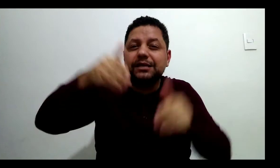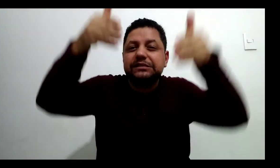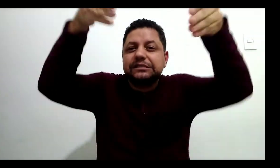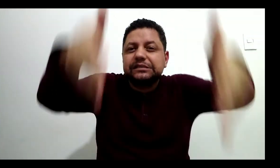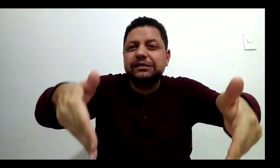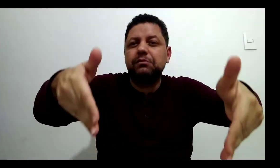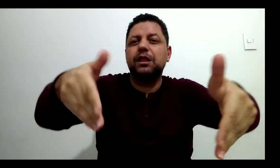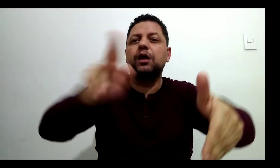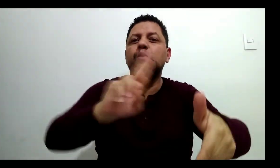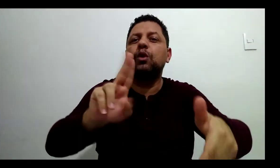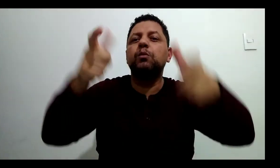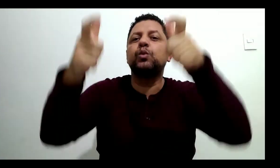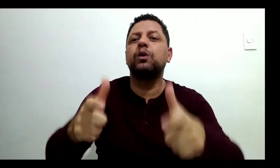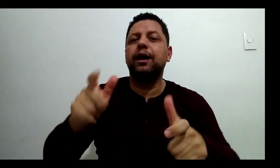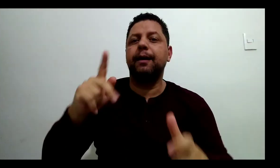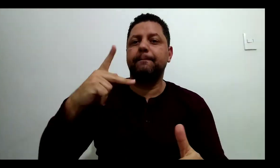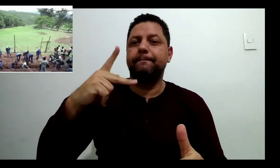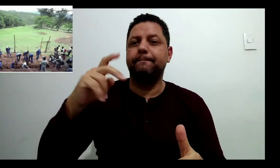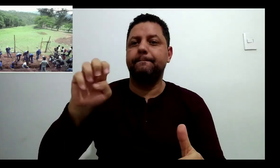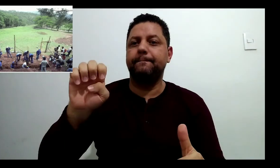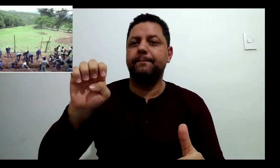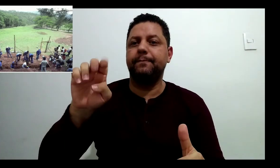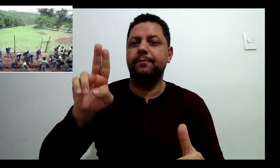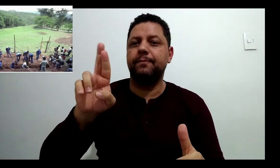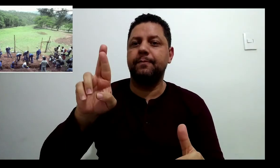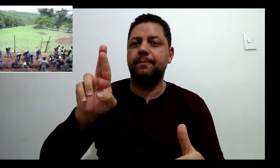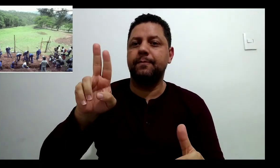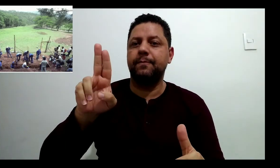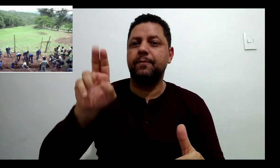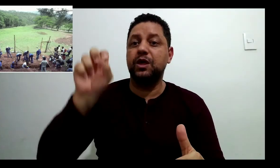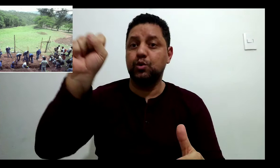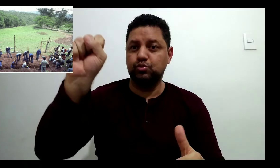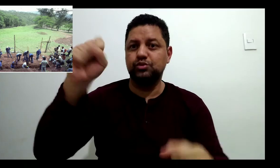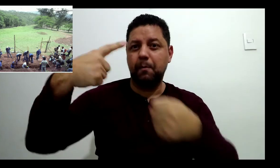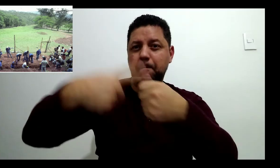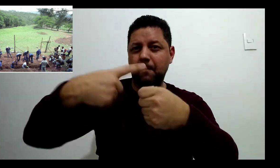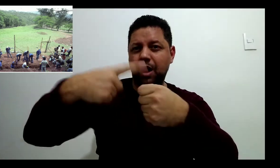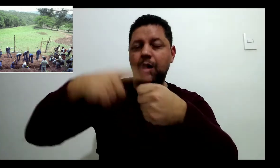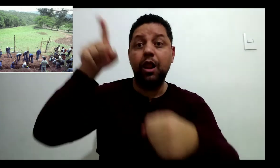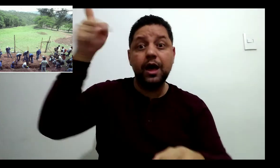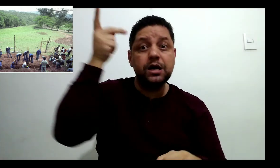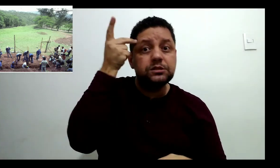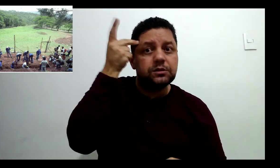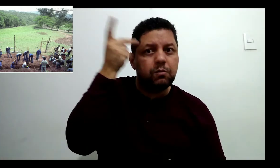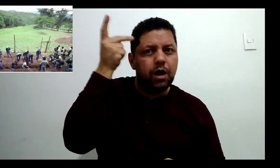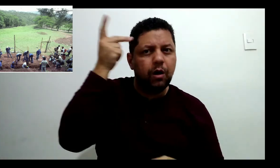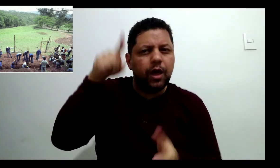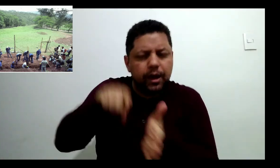Em São Paulo. Ele relembra os casos de desaparecidos